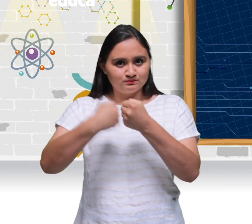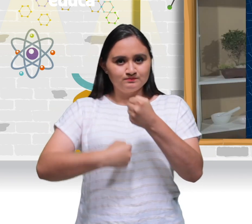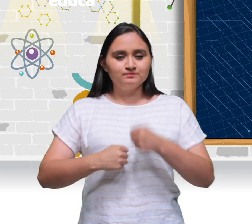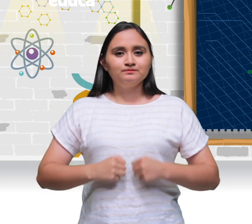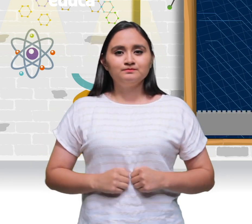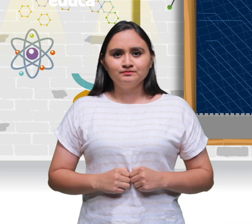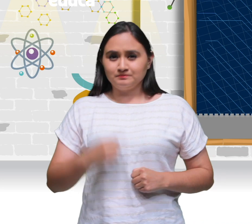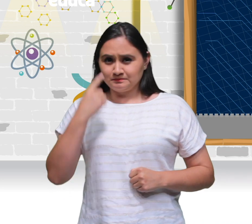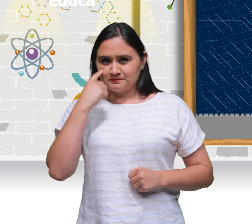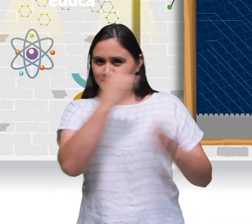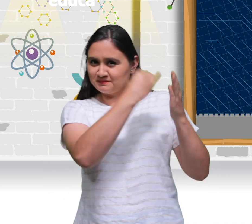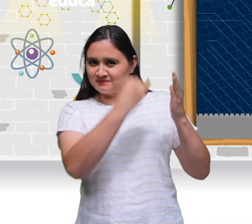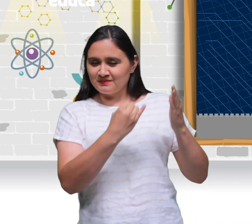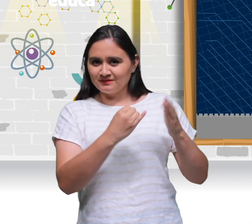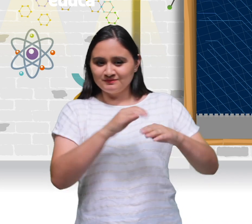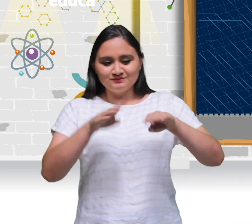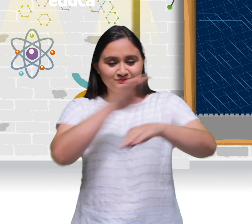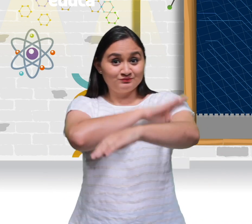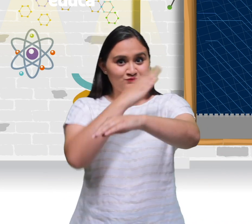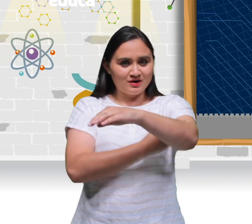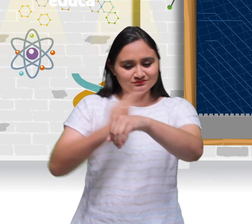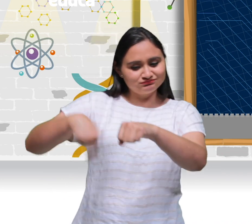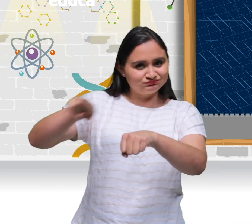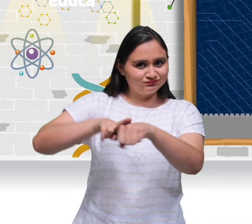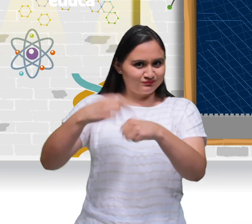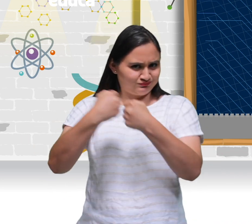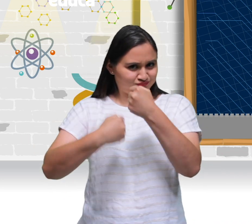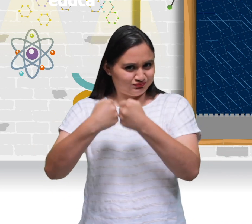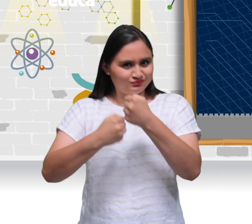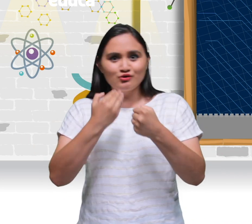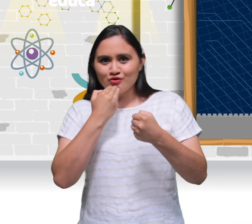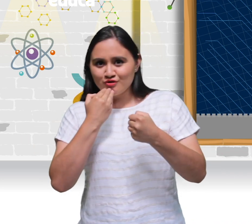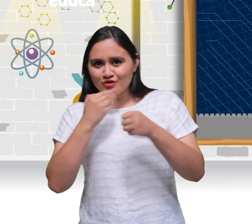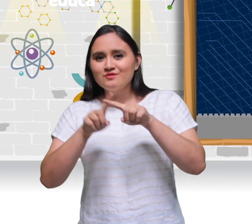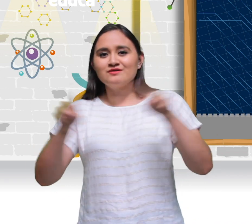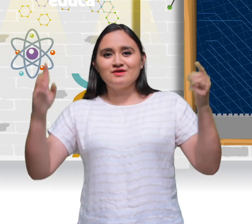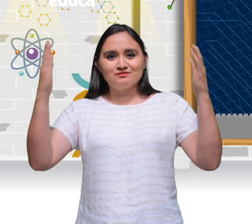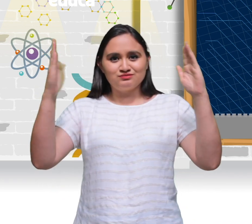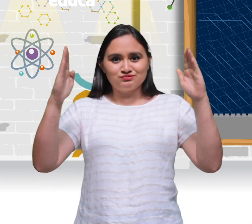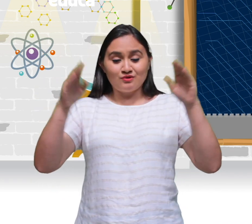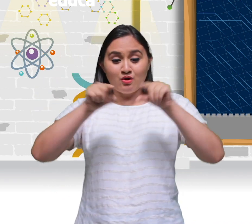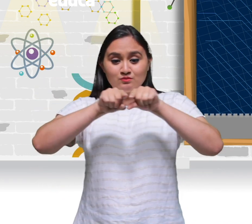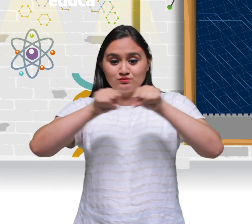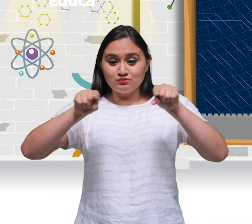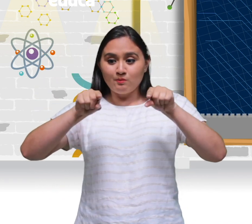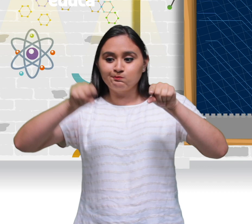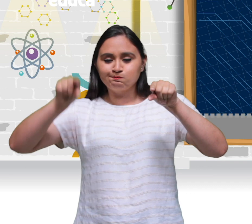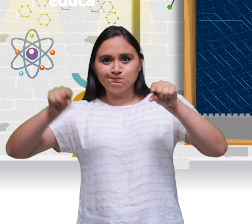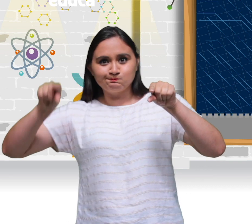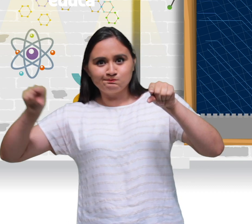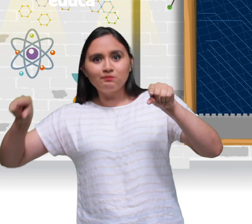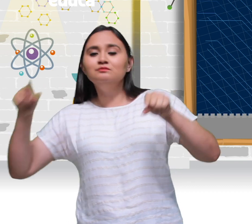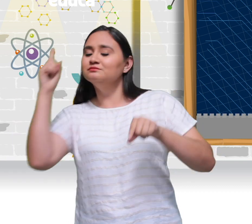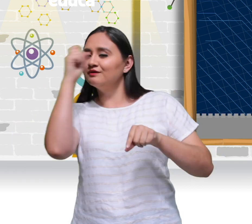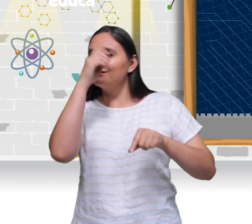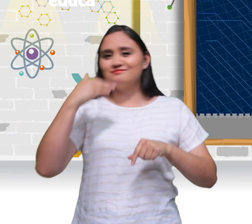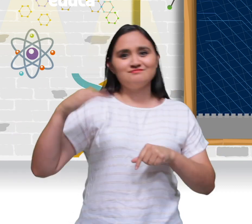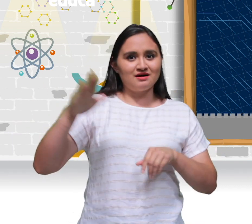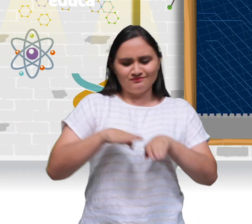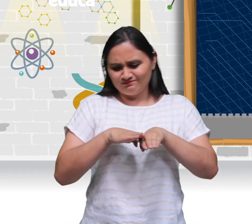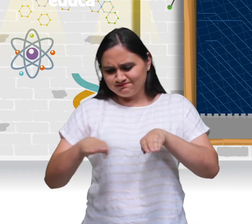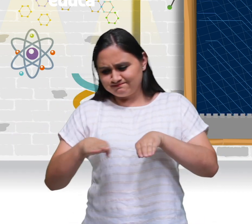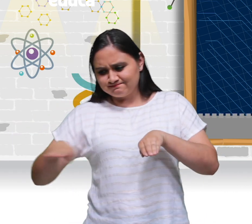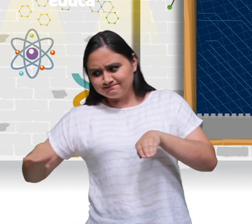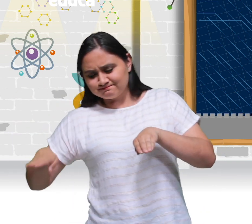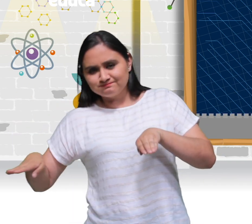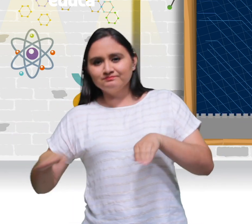en contacto. Esta fuerza es provocada por las imperfecciones de la superficie. Es por esto que entre más rugosa sea una superficie, más fuerza de fricción